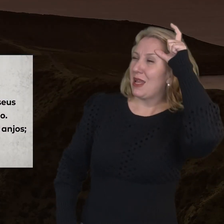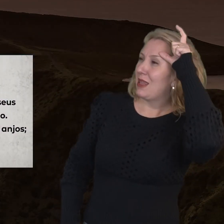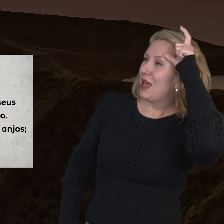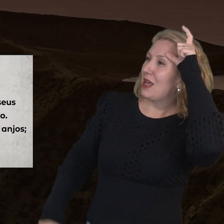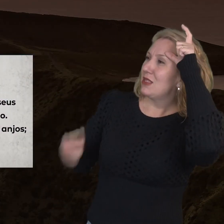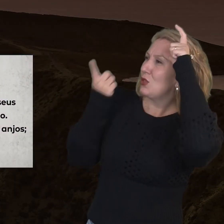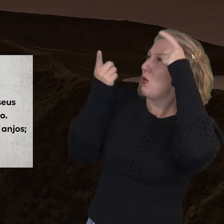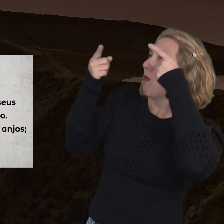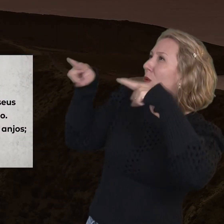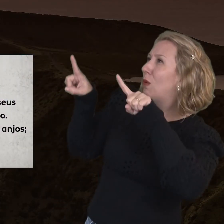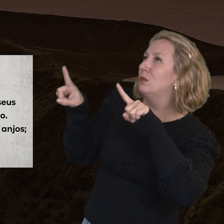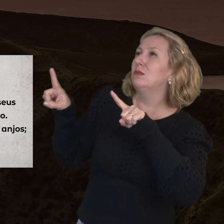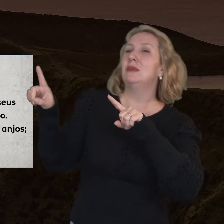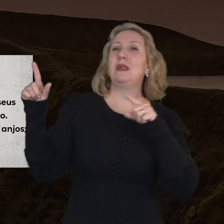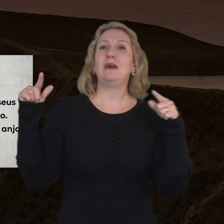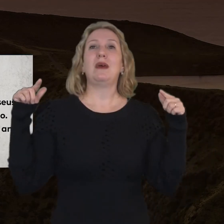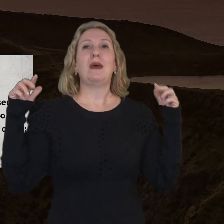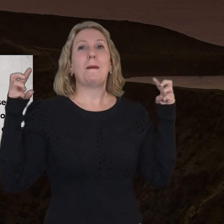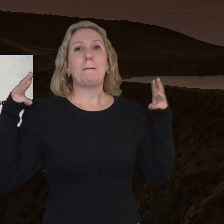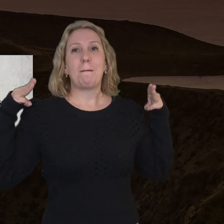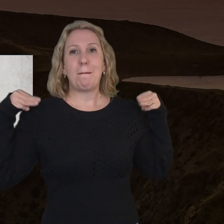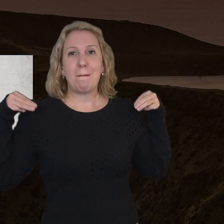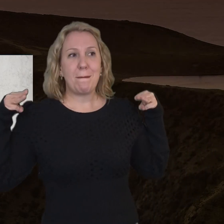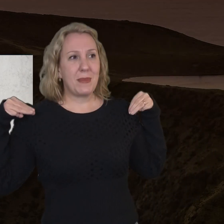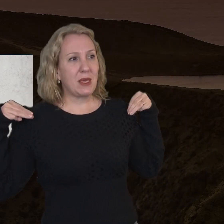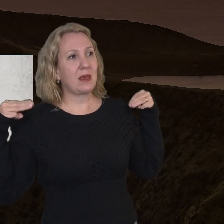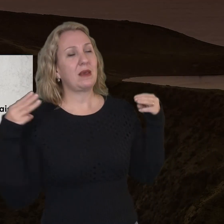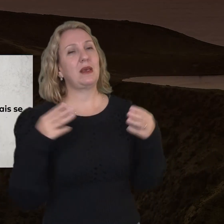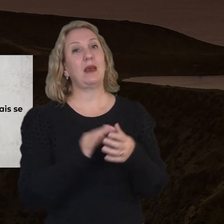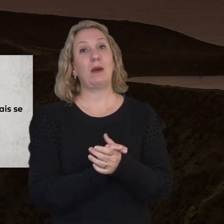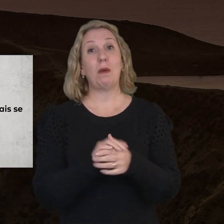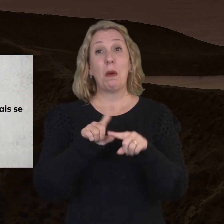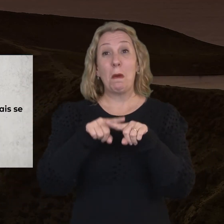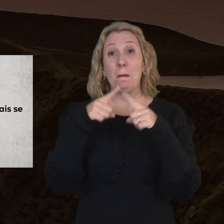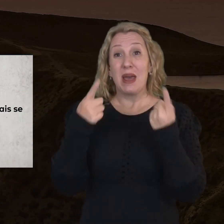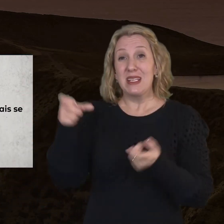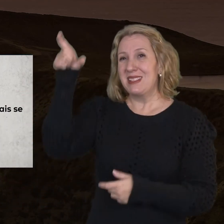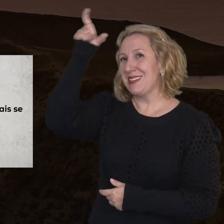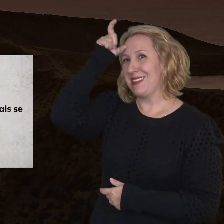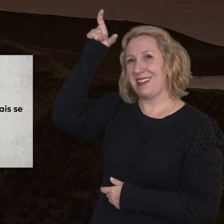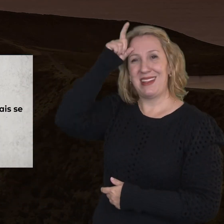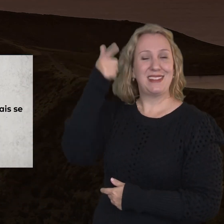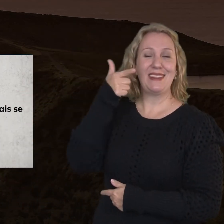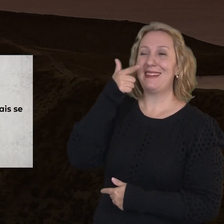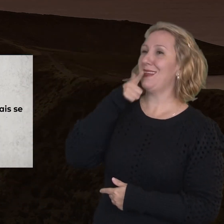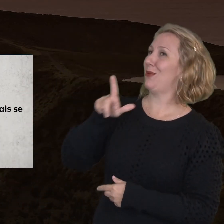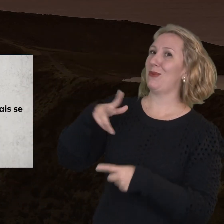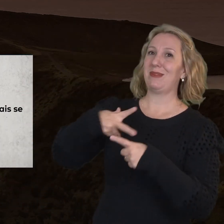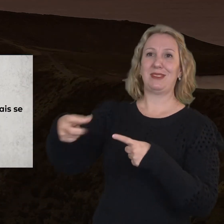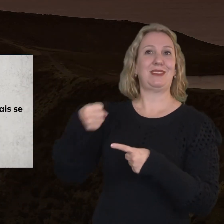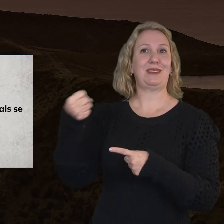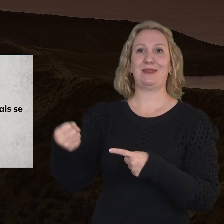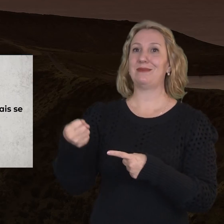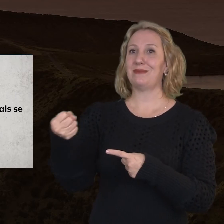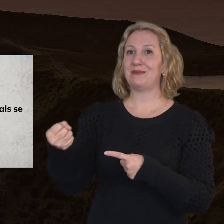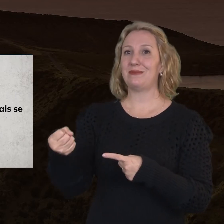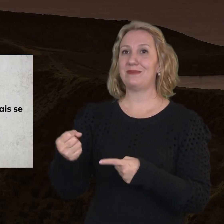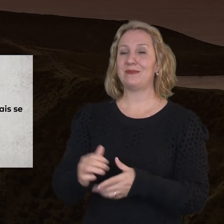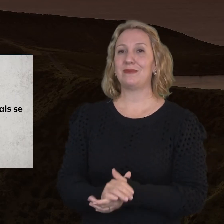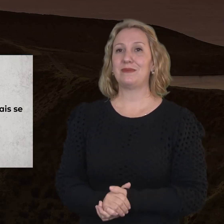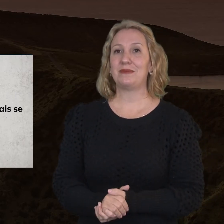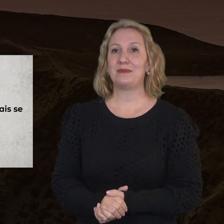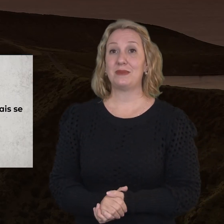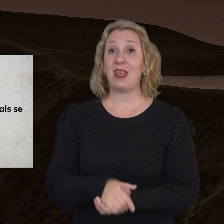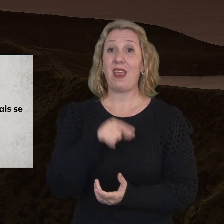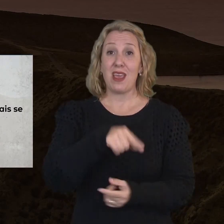pelejaram o dragão e seus anjos e todavia não prevaleceram olha só meus irmãos aqui essa frase